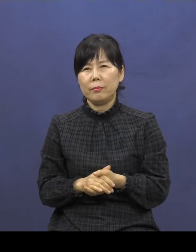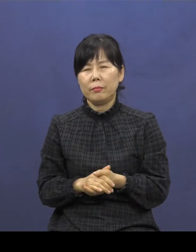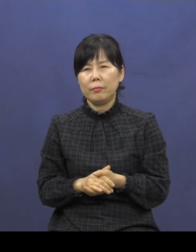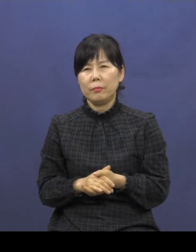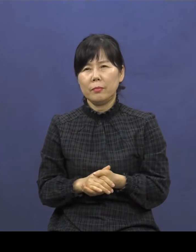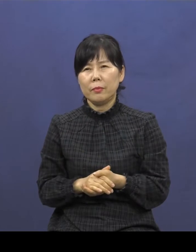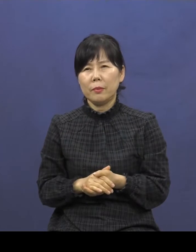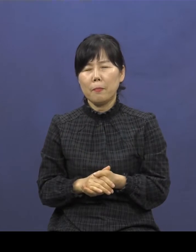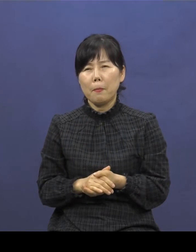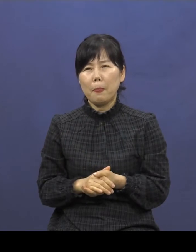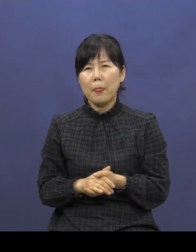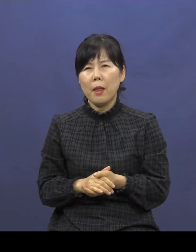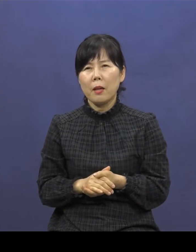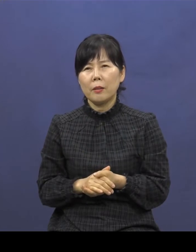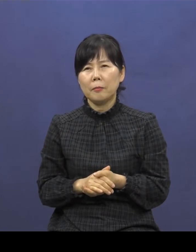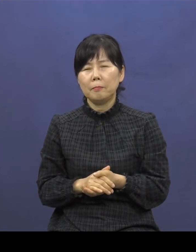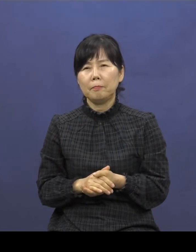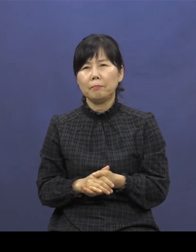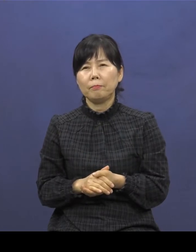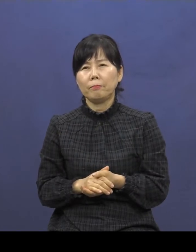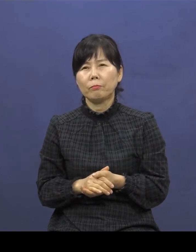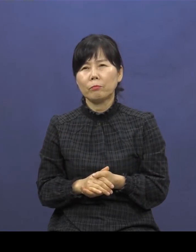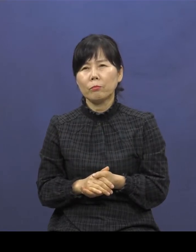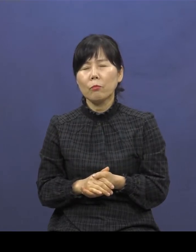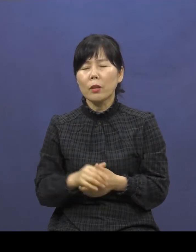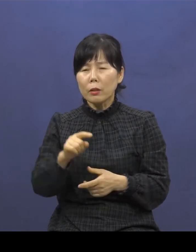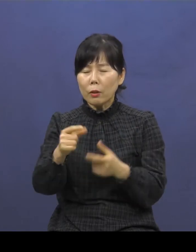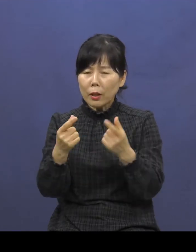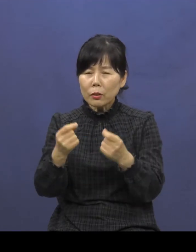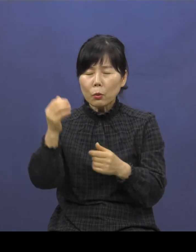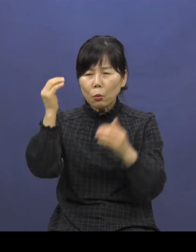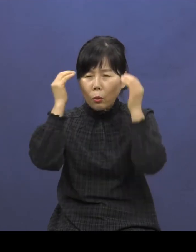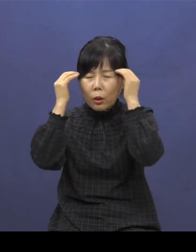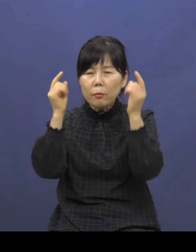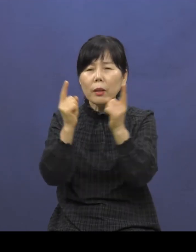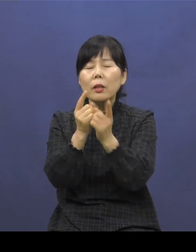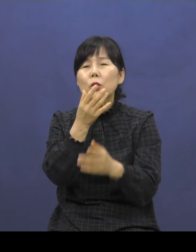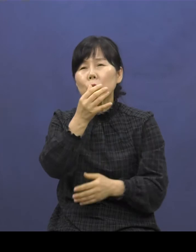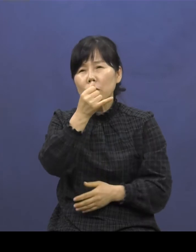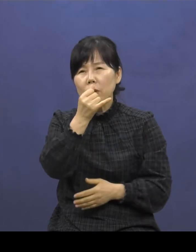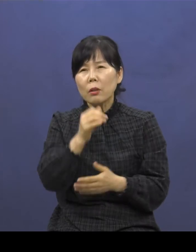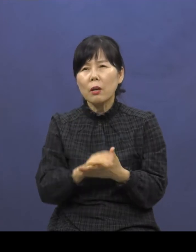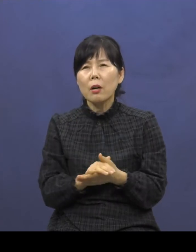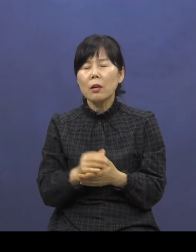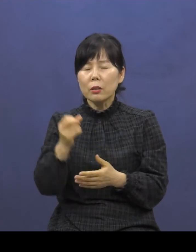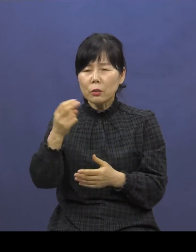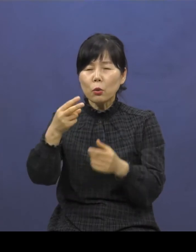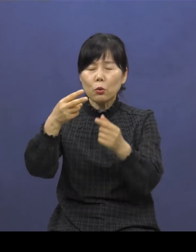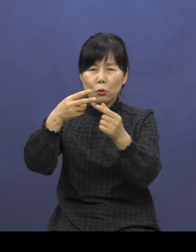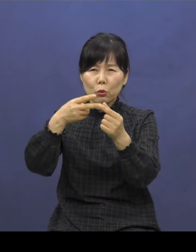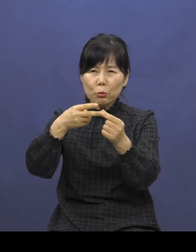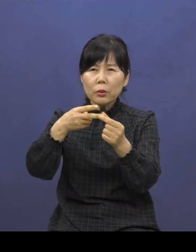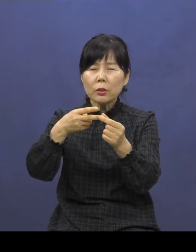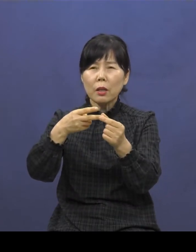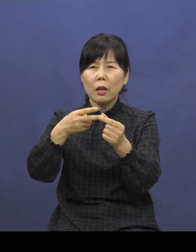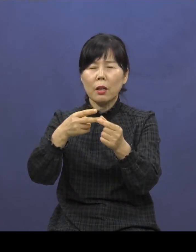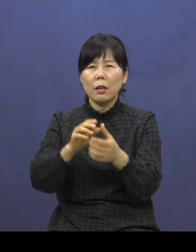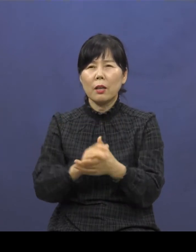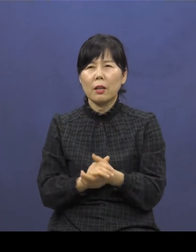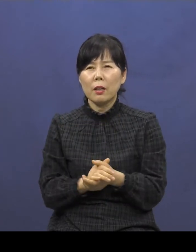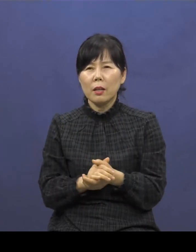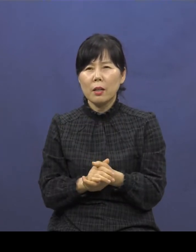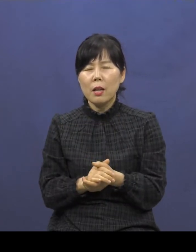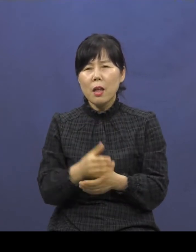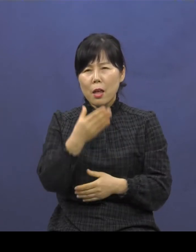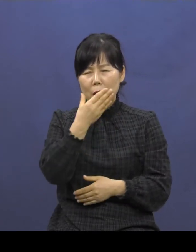위협한다 하는 것이죠. 그런 고난이 있을 수 있어요. 자, 그런데 그것만 있는 것이 아니라 종류로 보면 또 하나 볼 수 있는 게